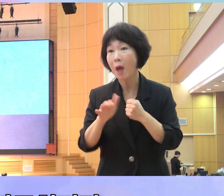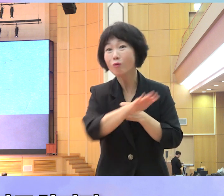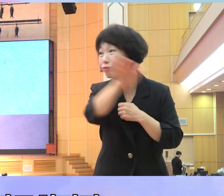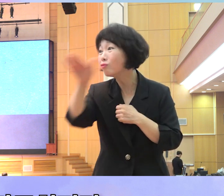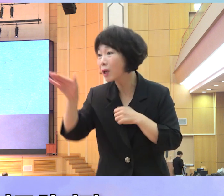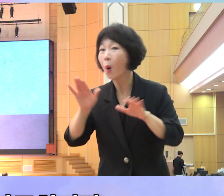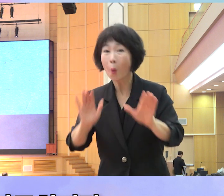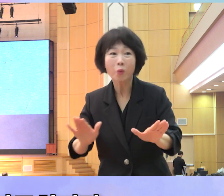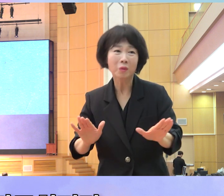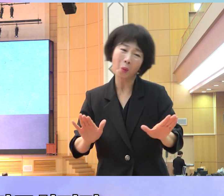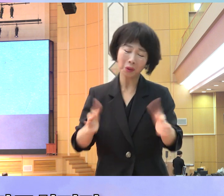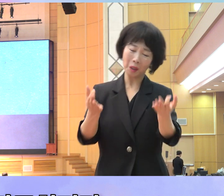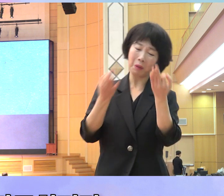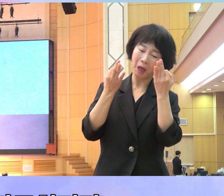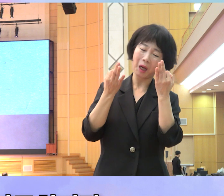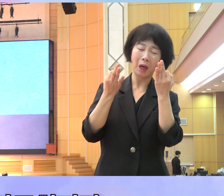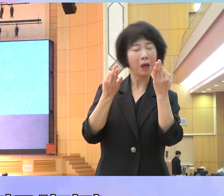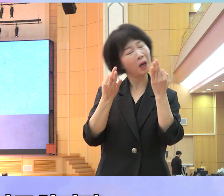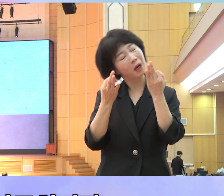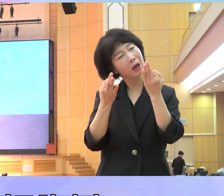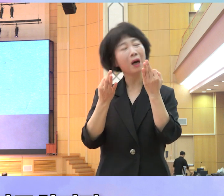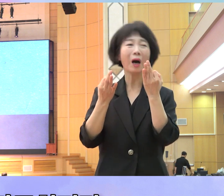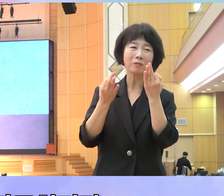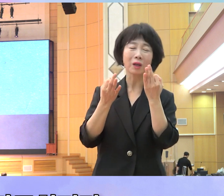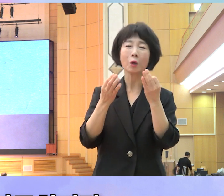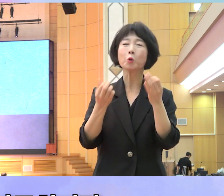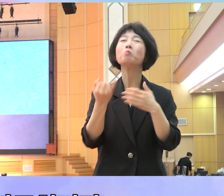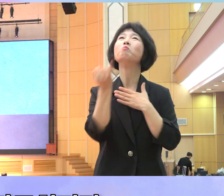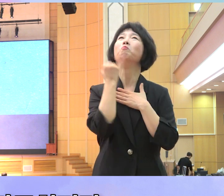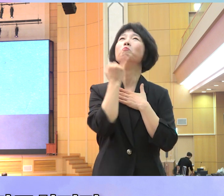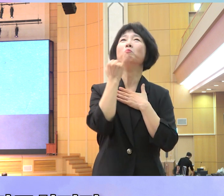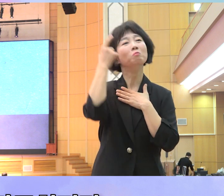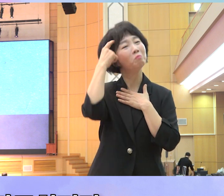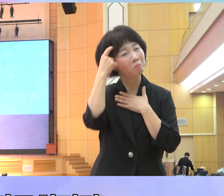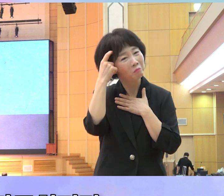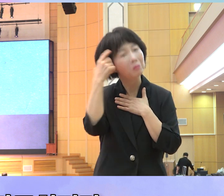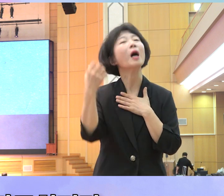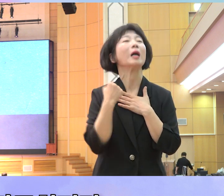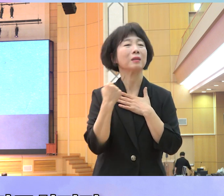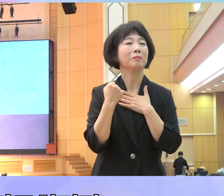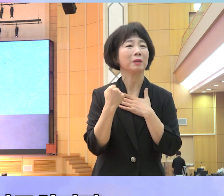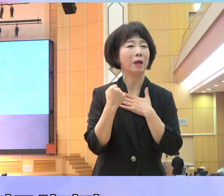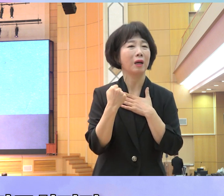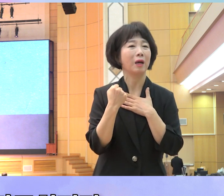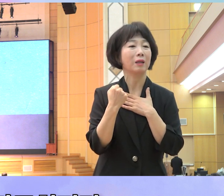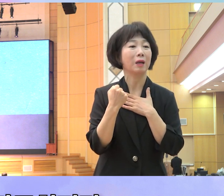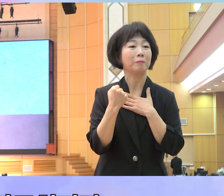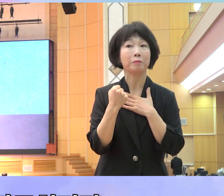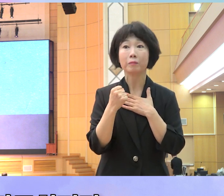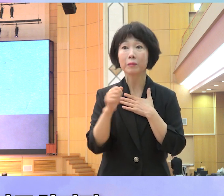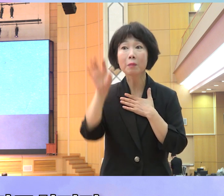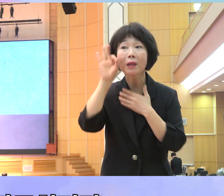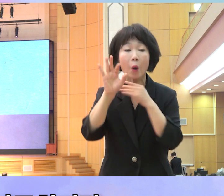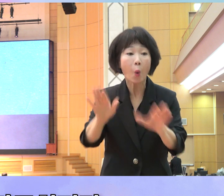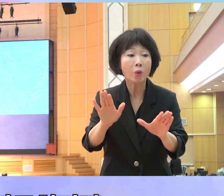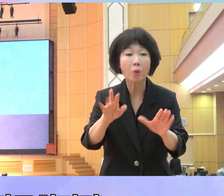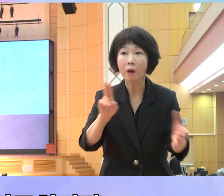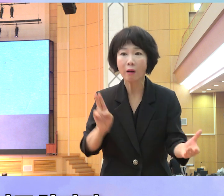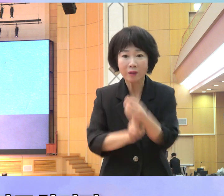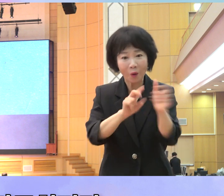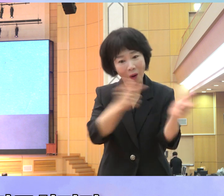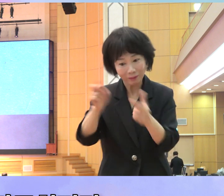우리는요, 오늘은 무엇을 좀 집중을 해볼 거냐면, 오병이어의 기적이 일어났습니다. 오늘